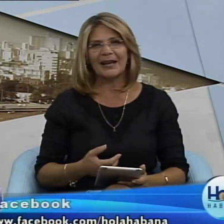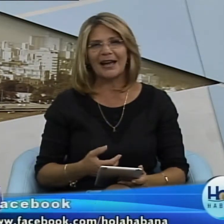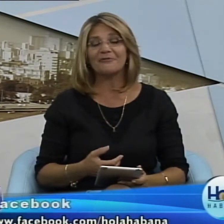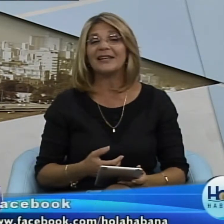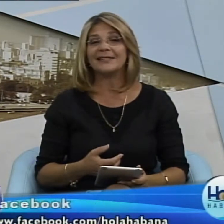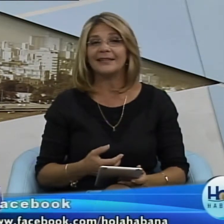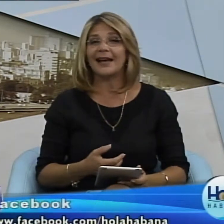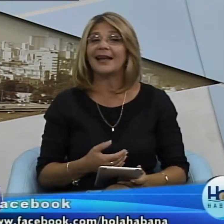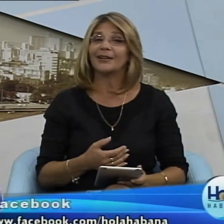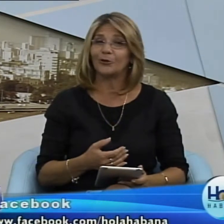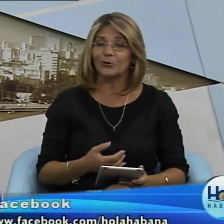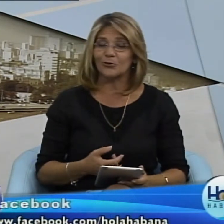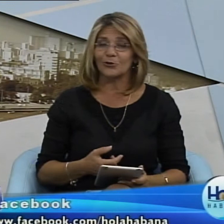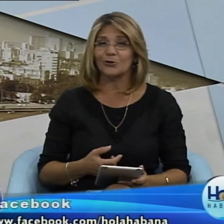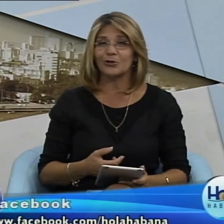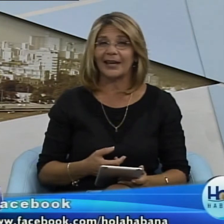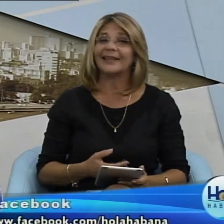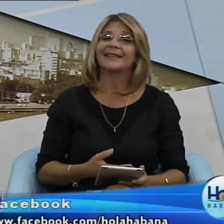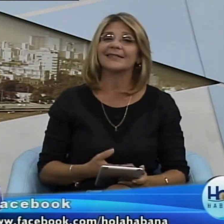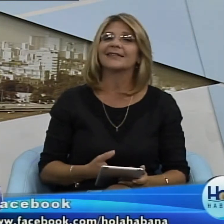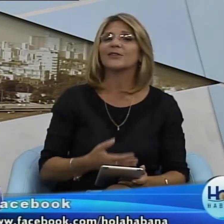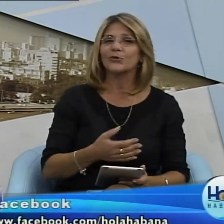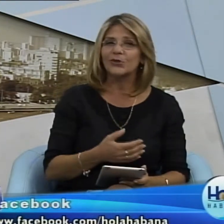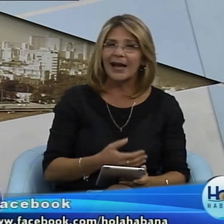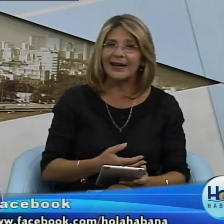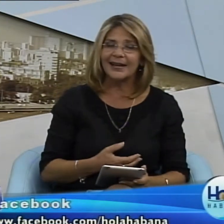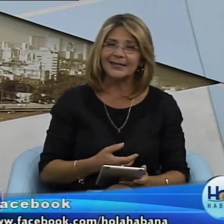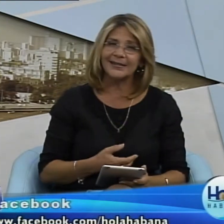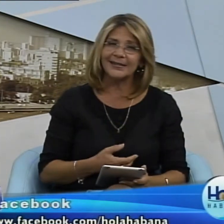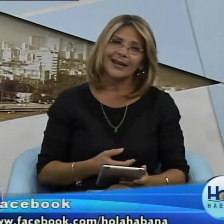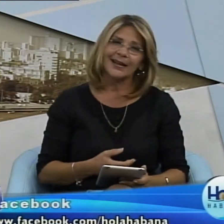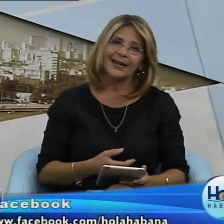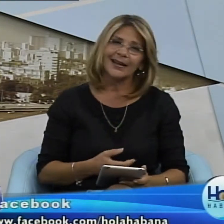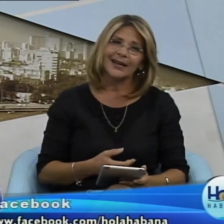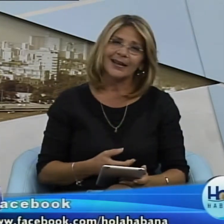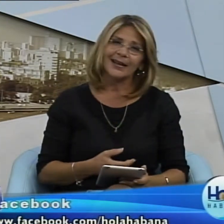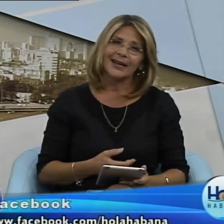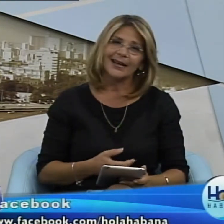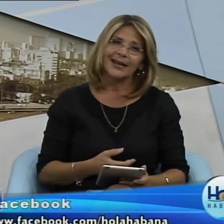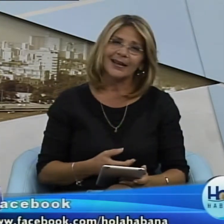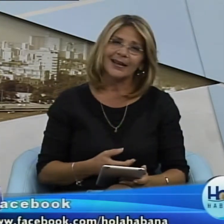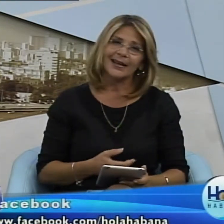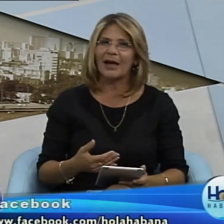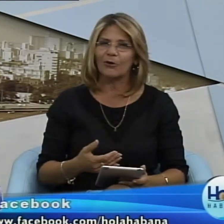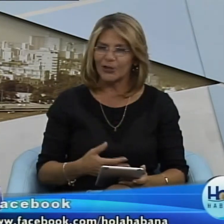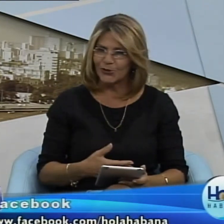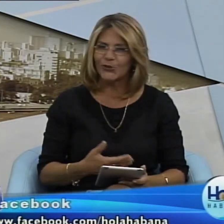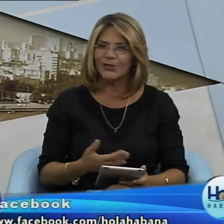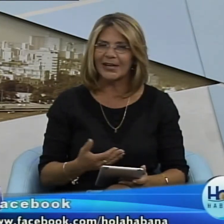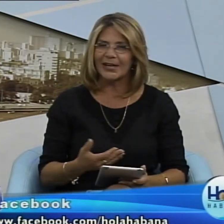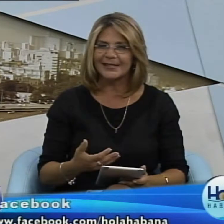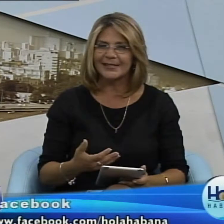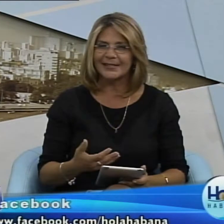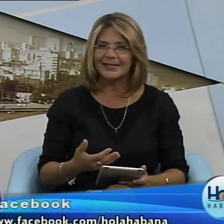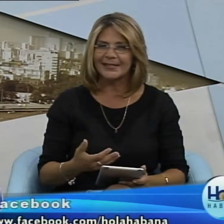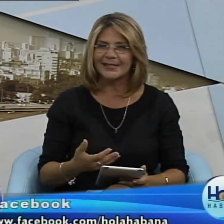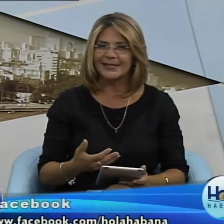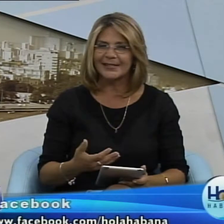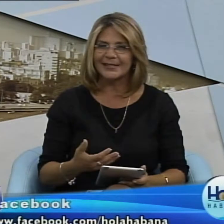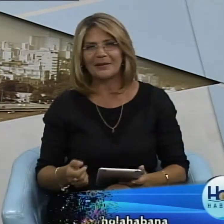para felicitar a todos los que desde sus áreas han estudiado, preservado y socializado la obra del